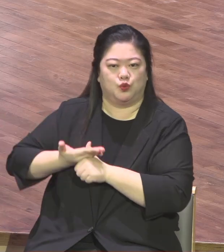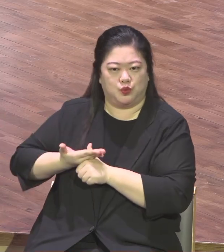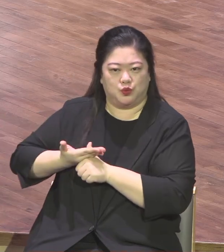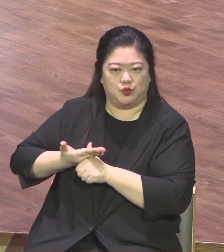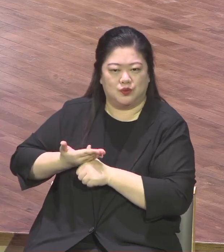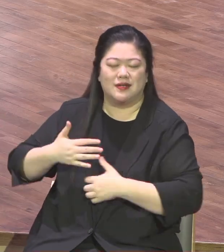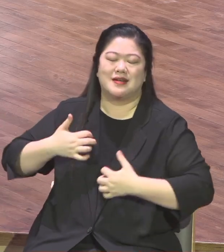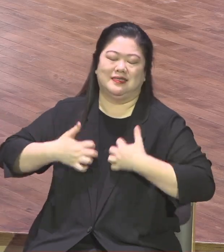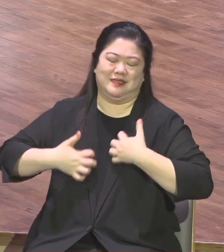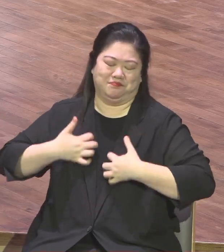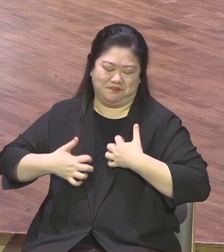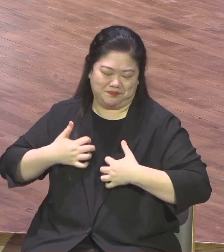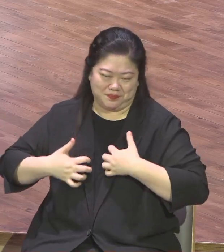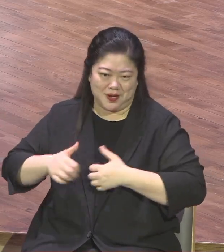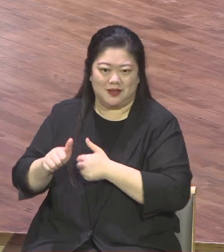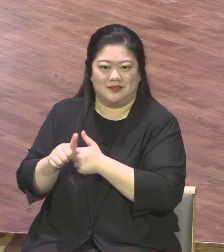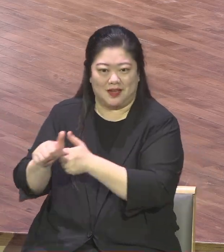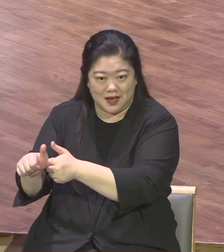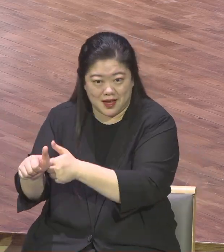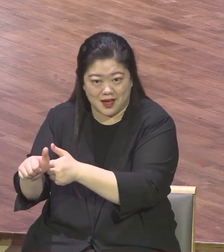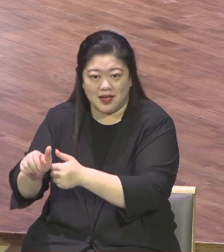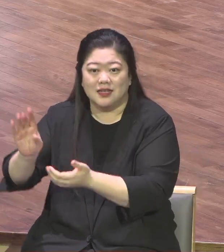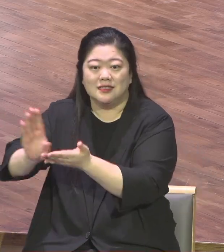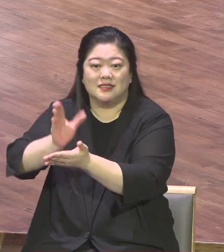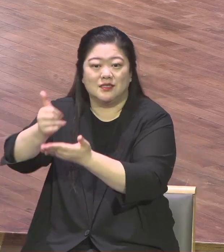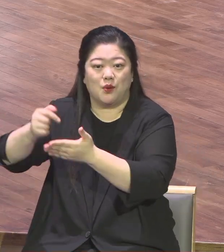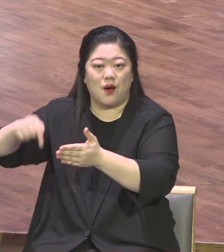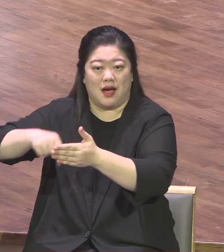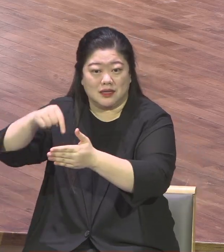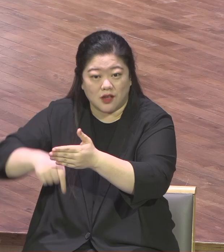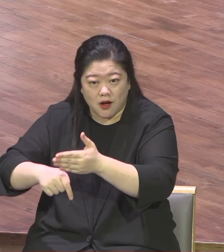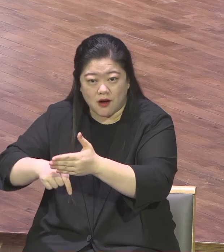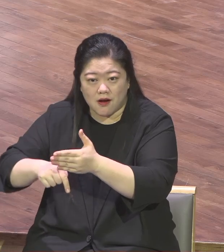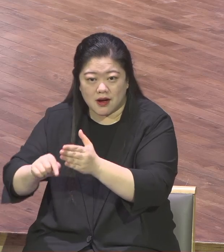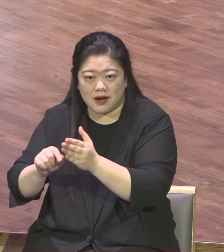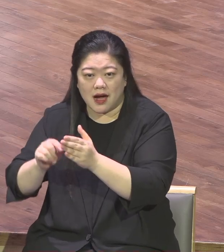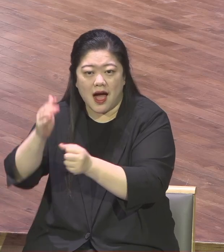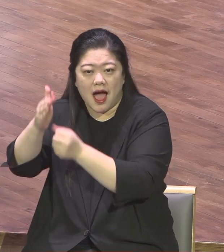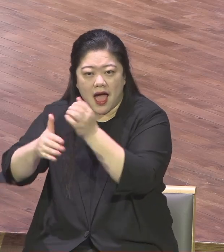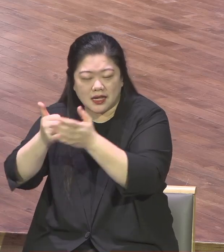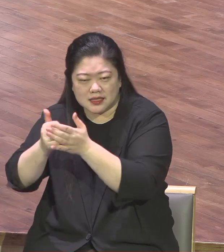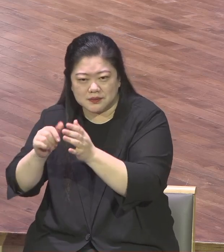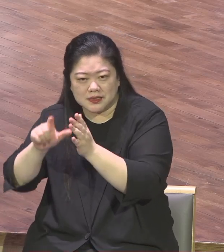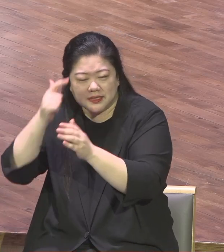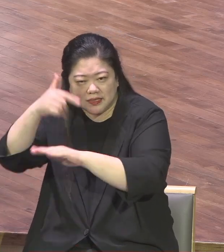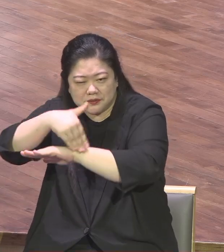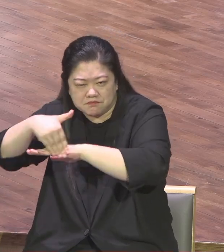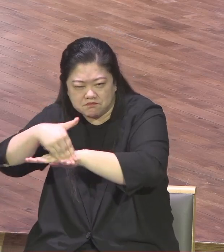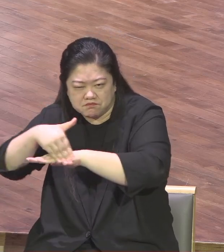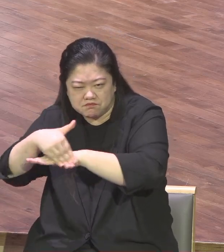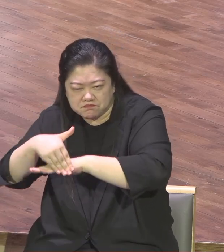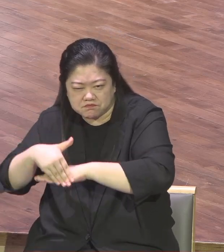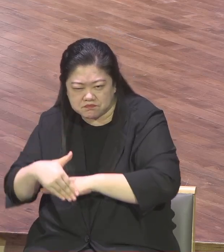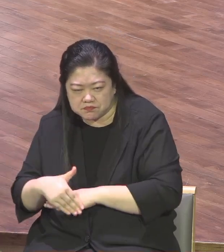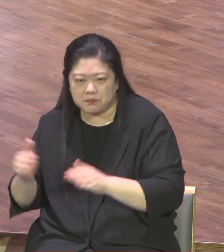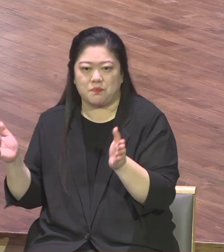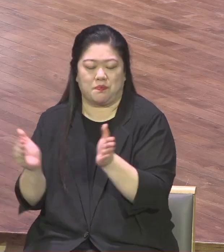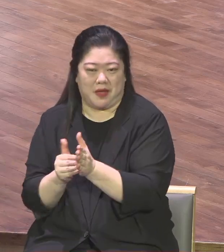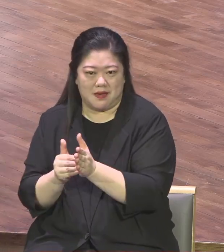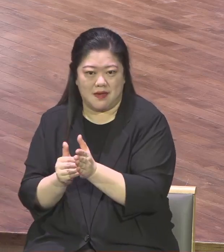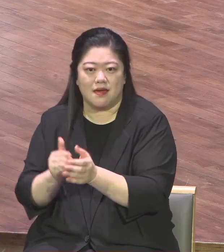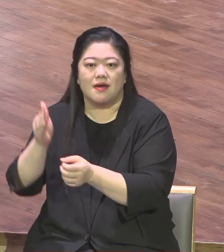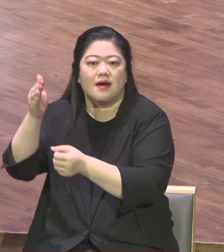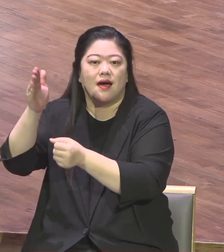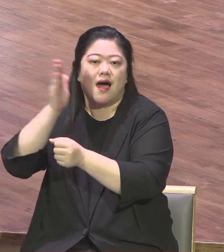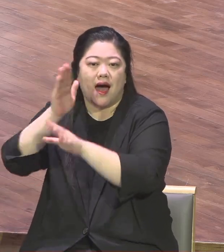그의 기뻐하심을 따라 그리스도 안에서 때가 찬 경륜을 위하여 예정하신 것이니 하늘에 있는 것이나